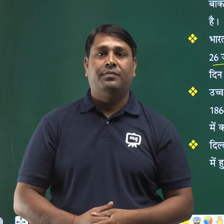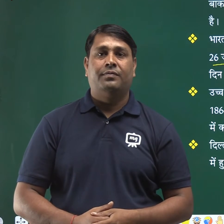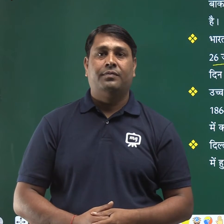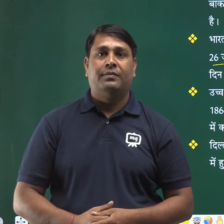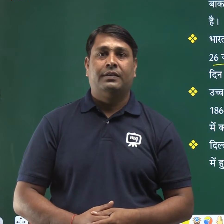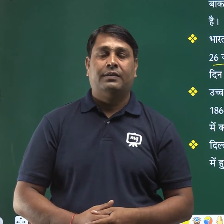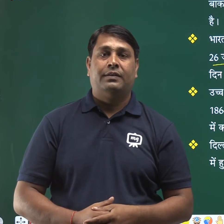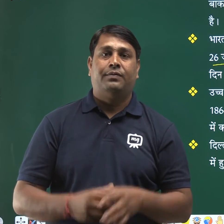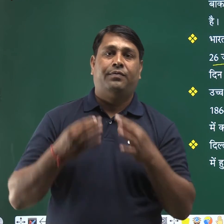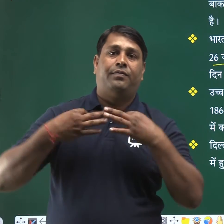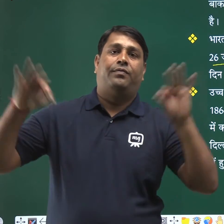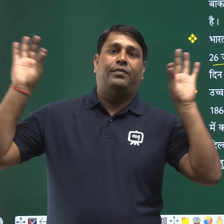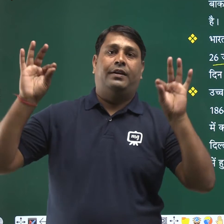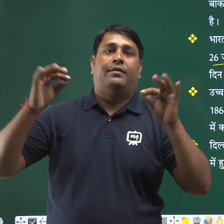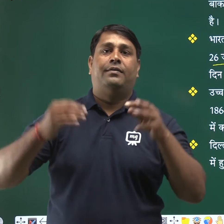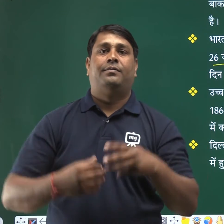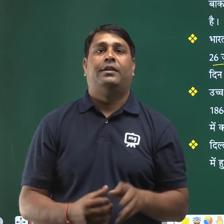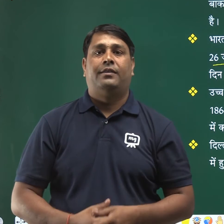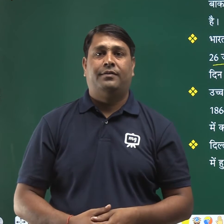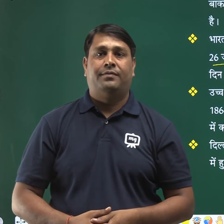गणतंत्र बना था।